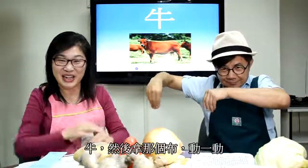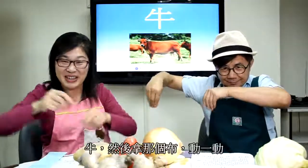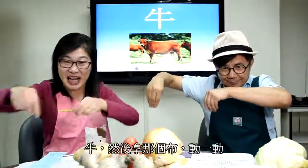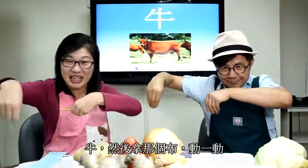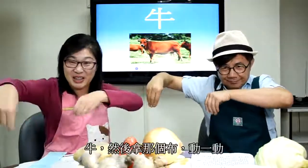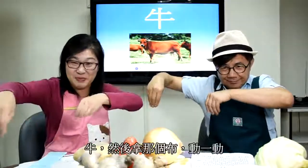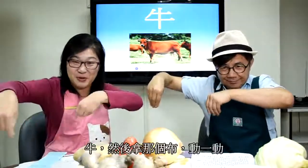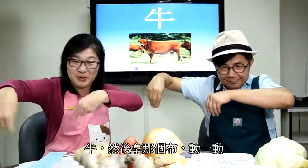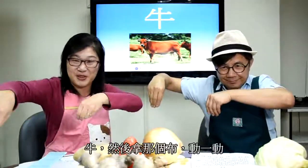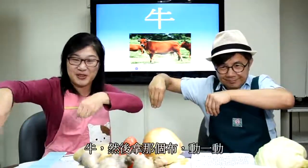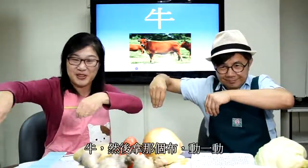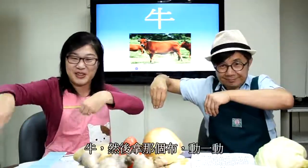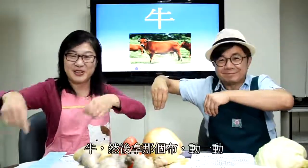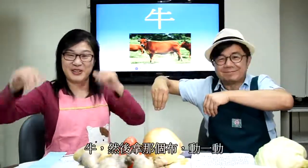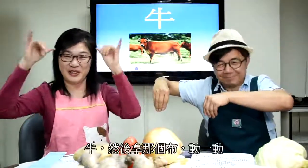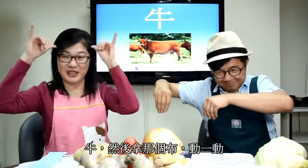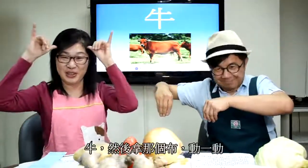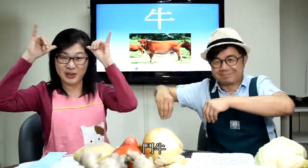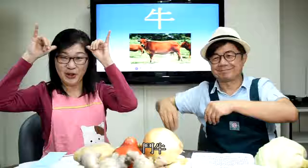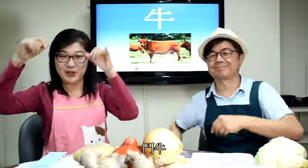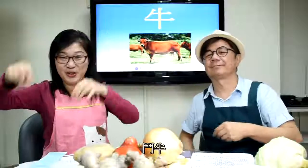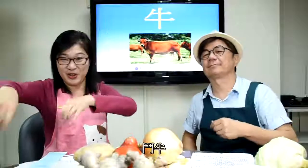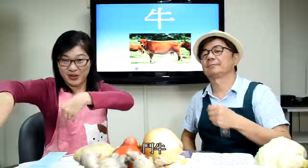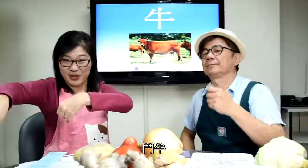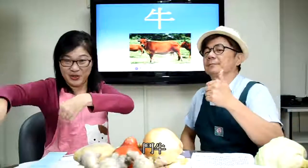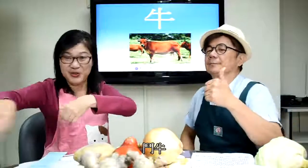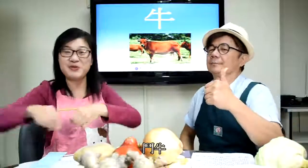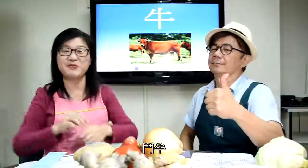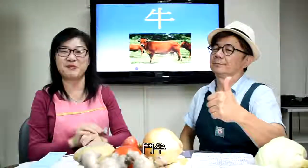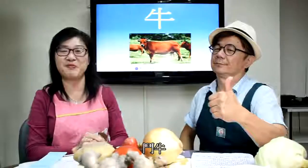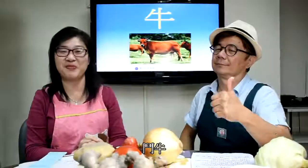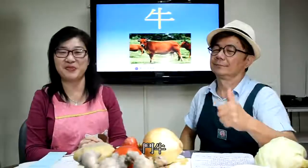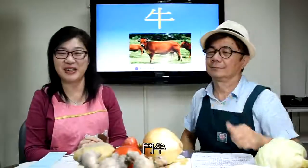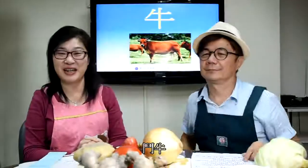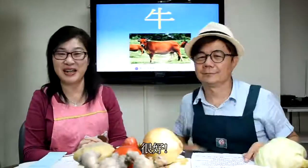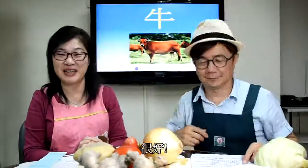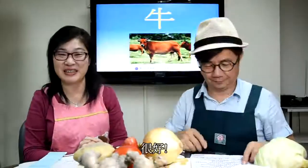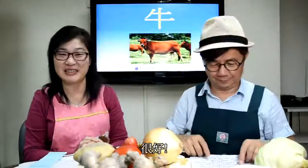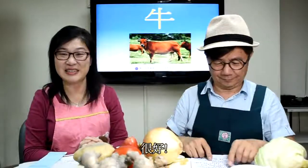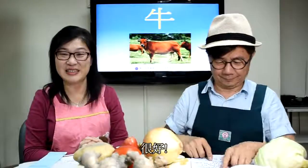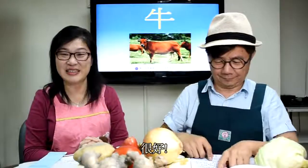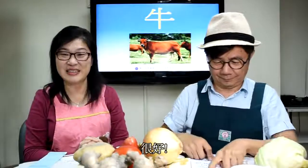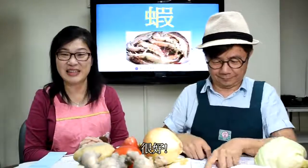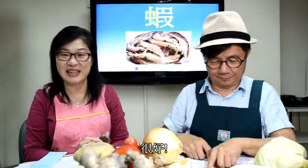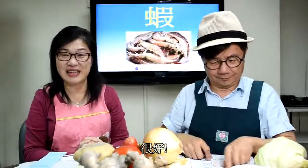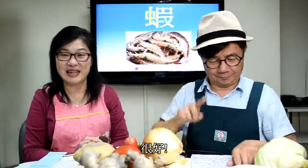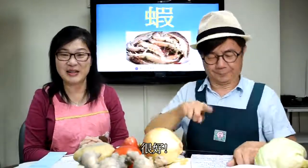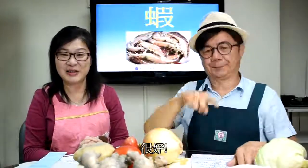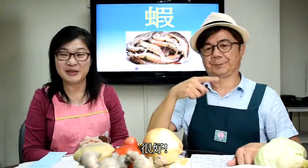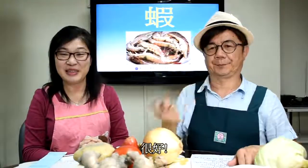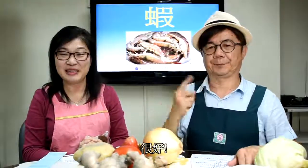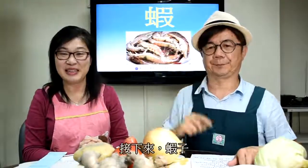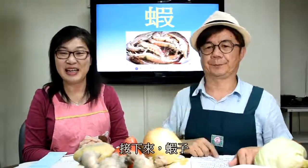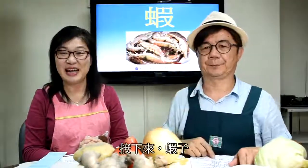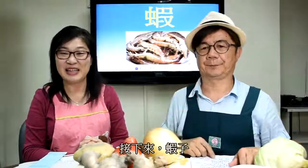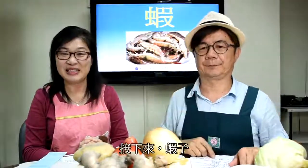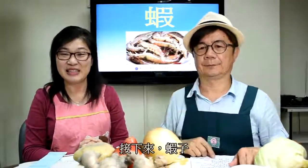那个布动一动，斗牛，很好。接下来虾